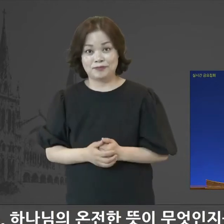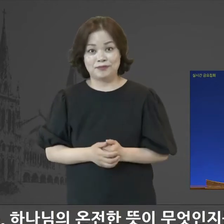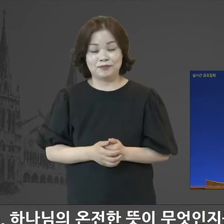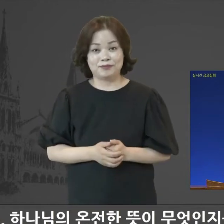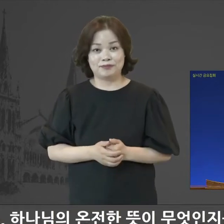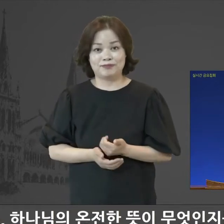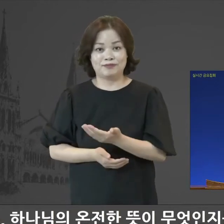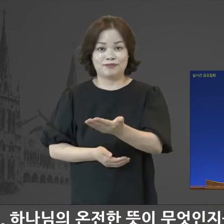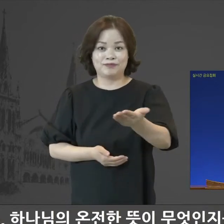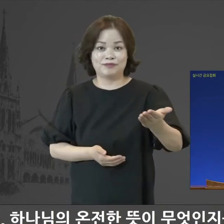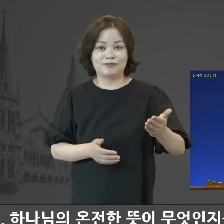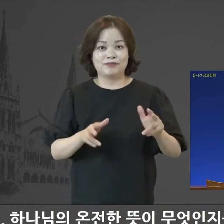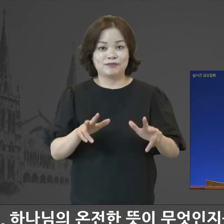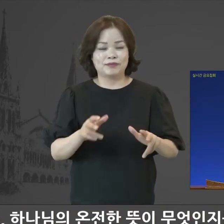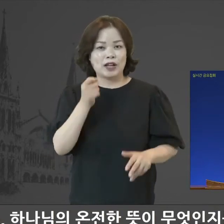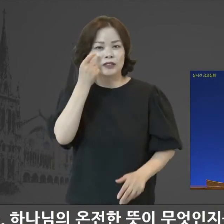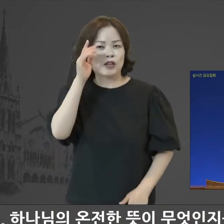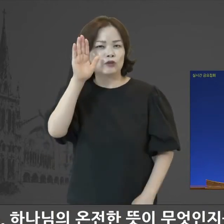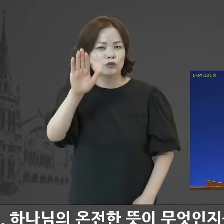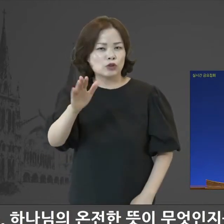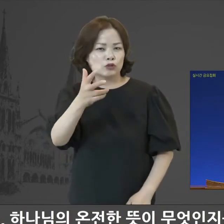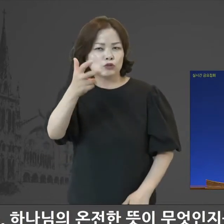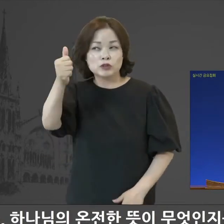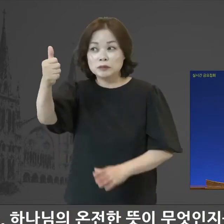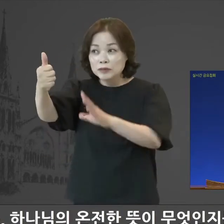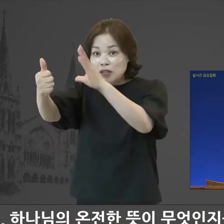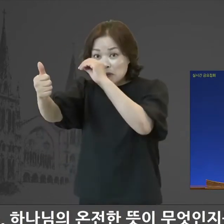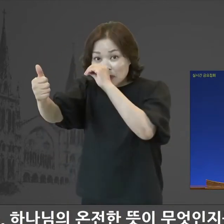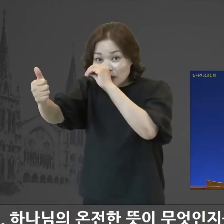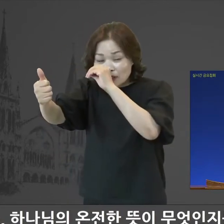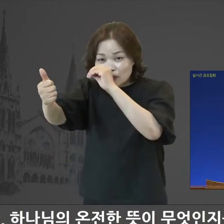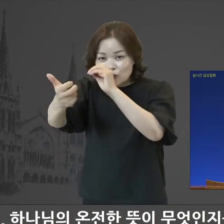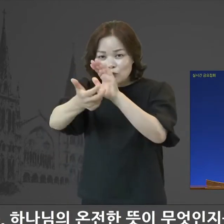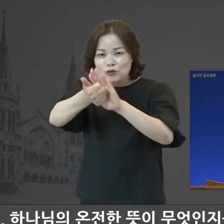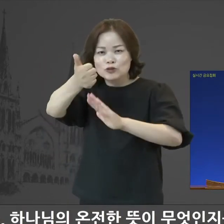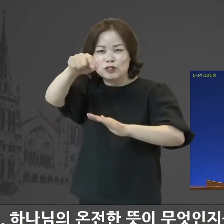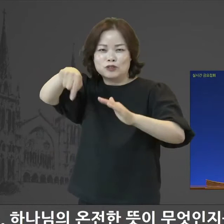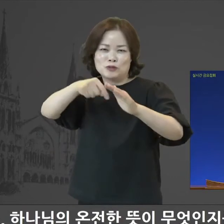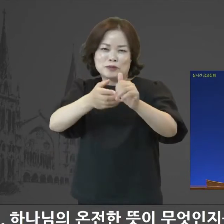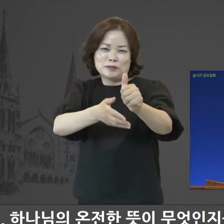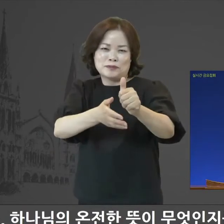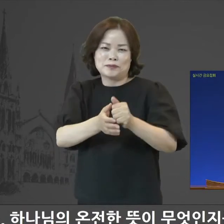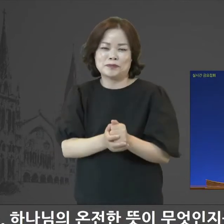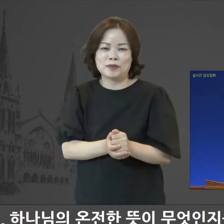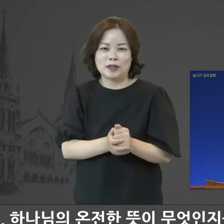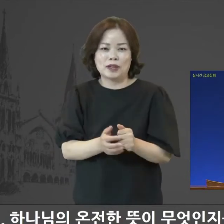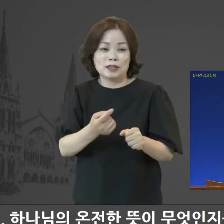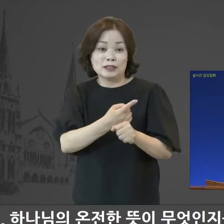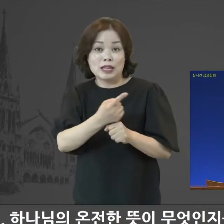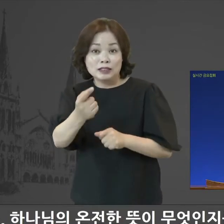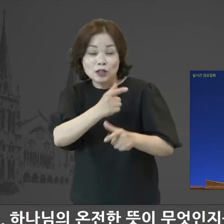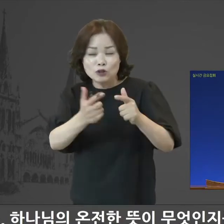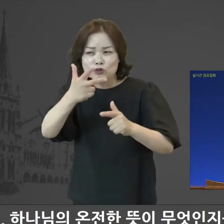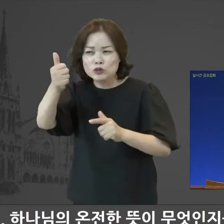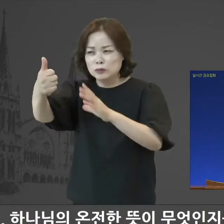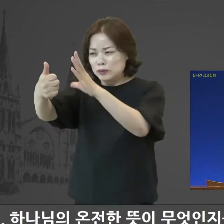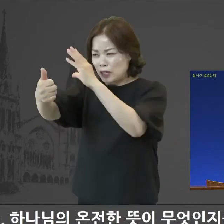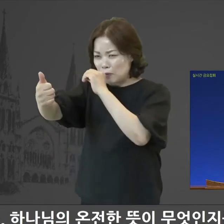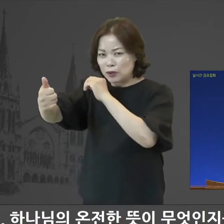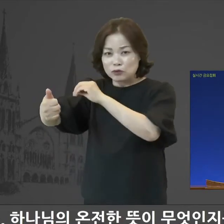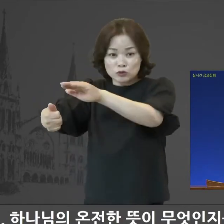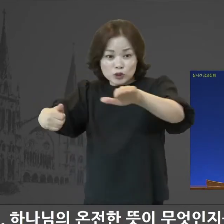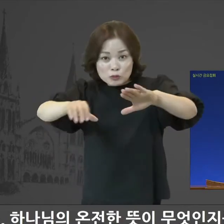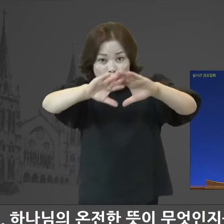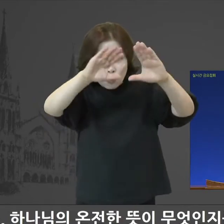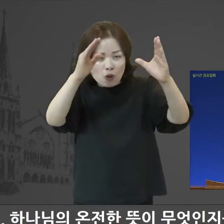여러분, 지금부터 한 달 뒤에 조금 더 주님 닮아가시기를 주 안에서 소망합니다. 내년 이맘때는 더 주님을 닮아가는 우리